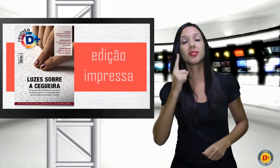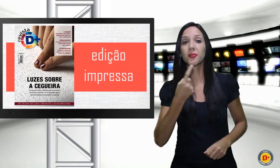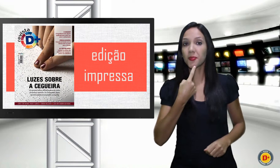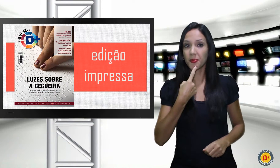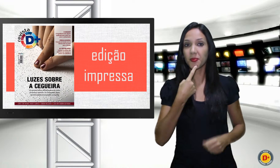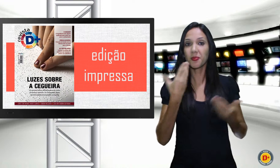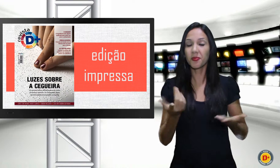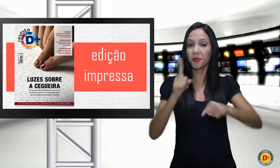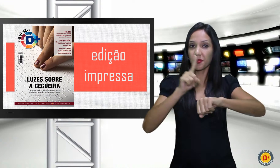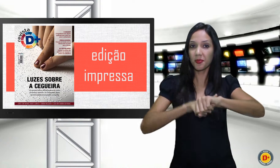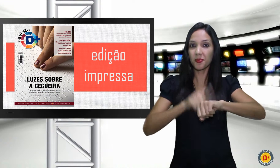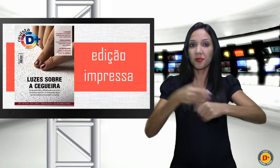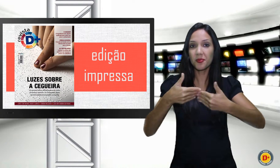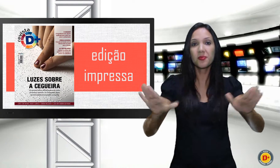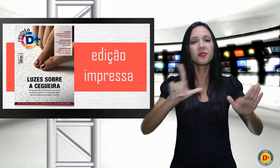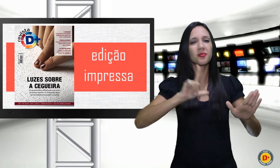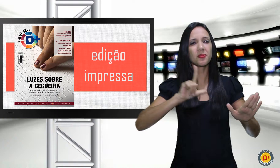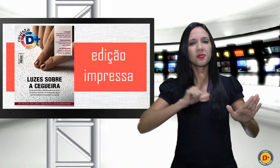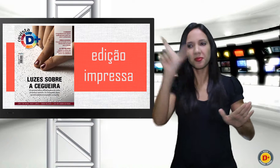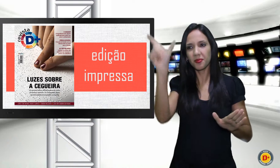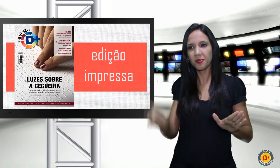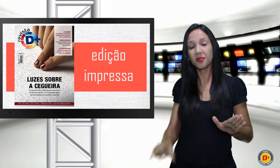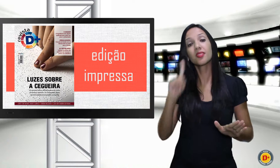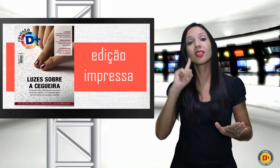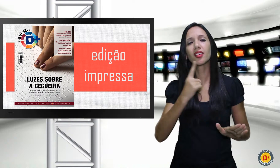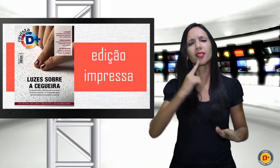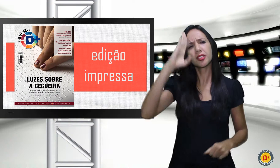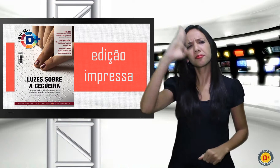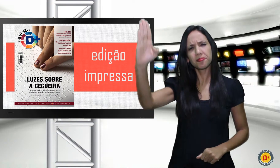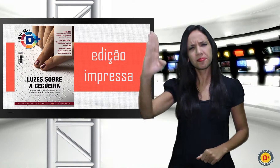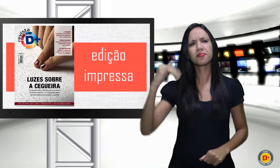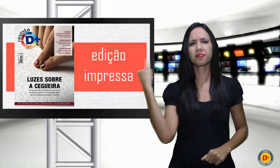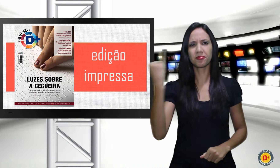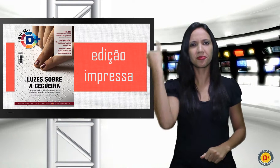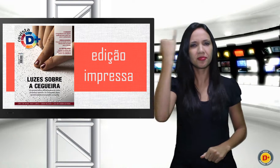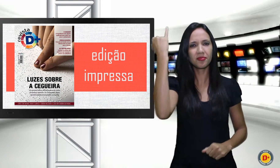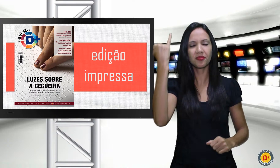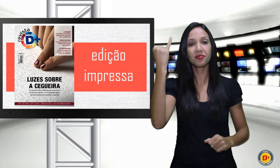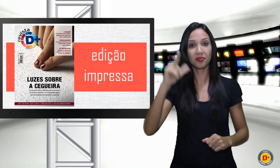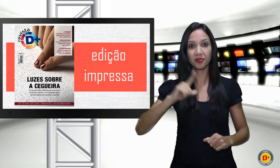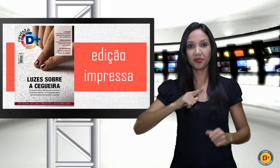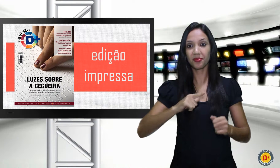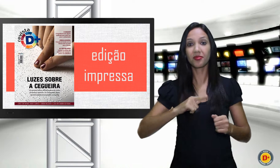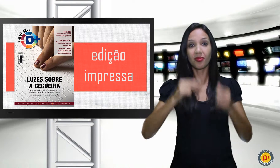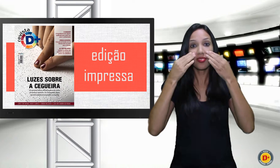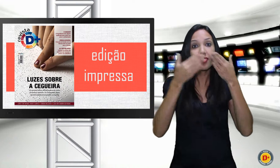Desse modo, indicam aos surdos, prioritariamente, o caminho da educação, reeducação